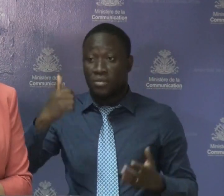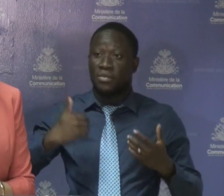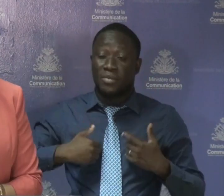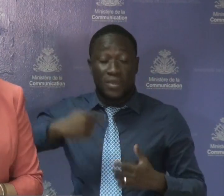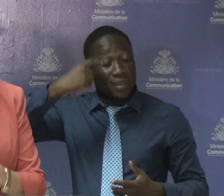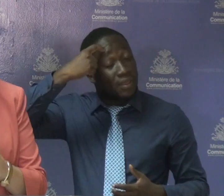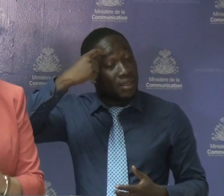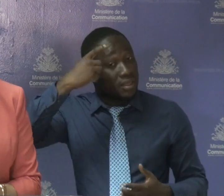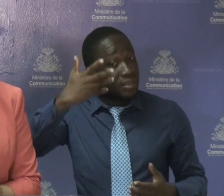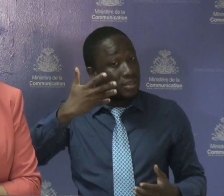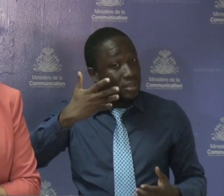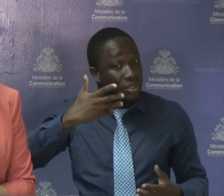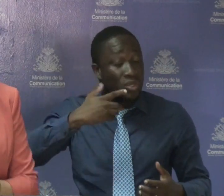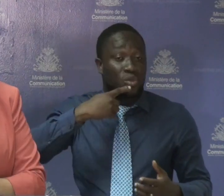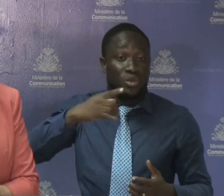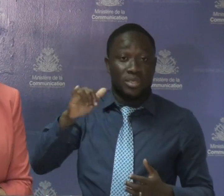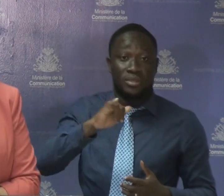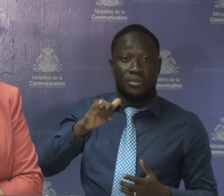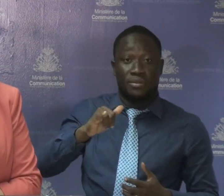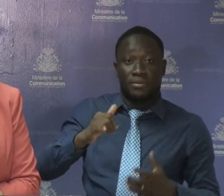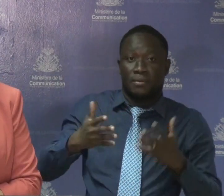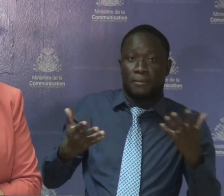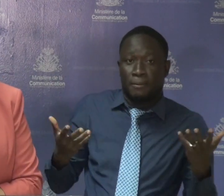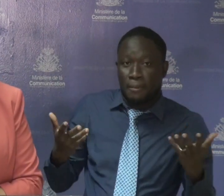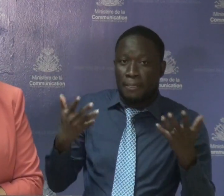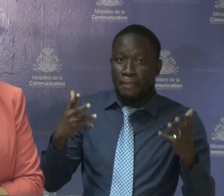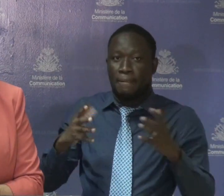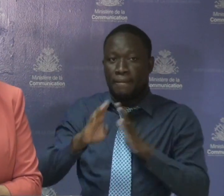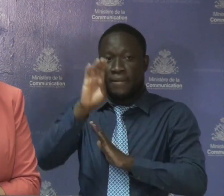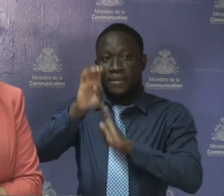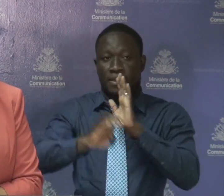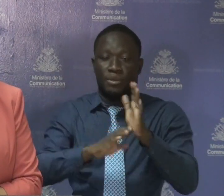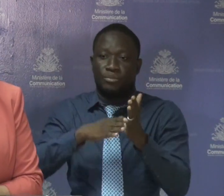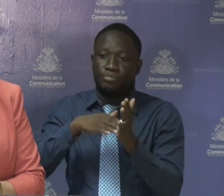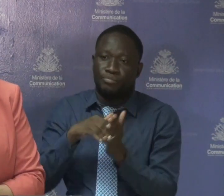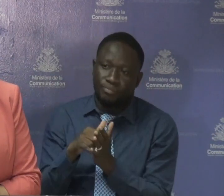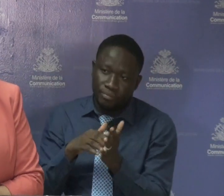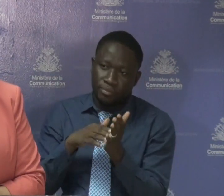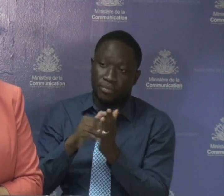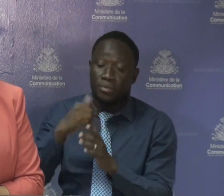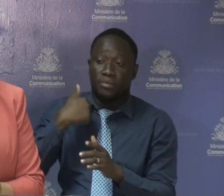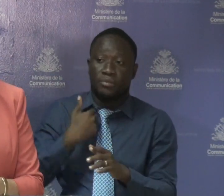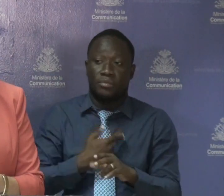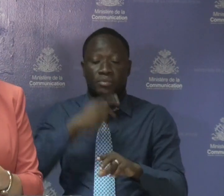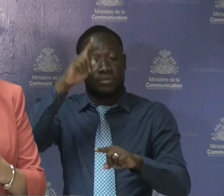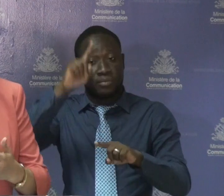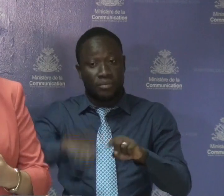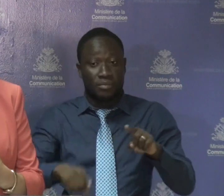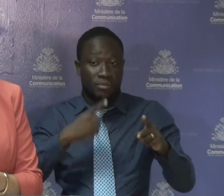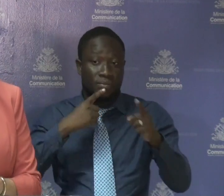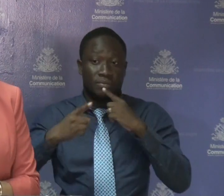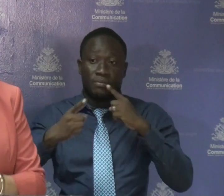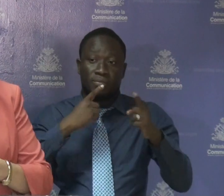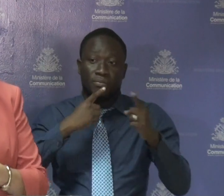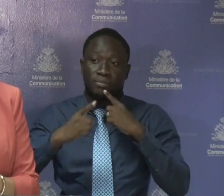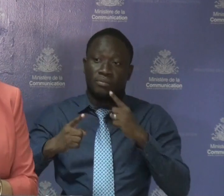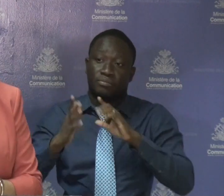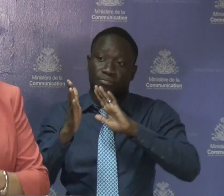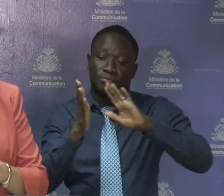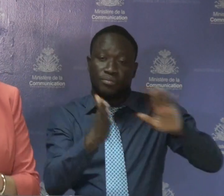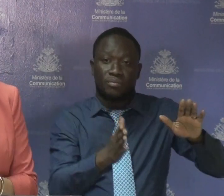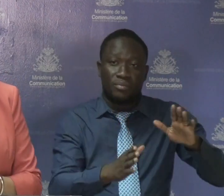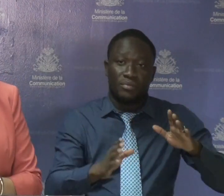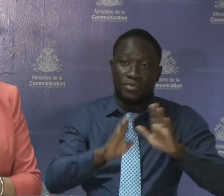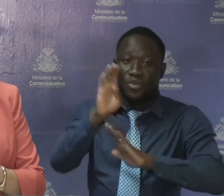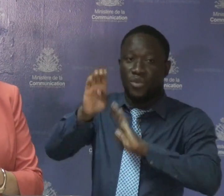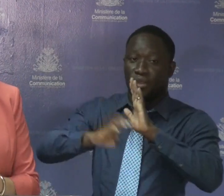tendance, c'est vrai tout, on dit le tout, il y a tendance à affaiblir l'État. Je ne veux dire, nous n'avons pas qu'à parler d'affaiblissement, au contraire, nous voulons quitter un État